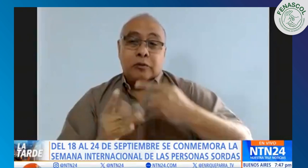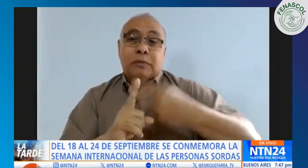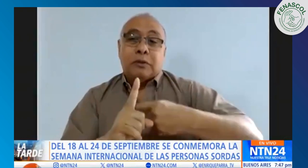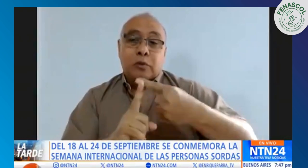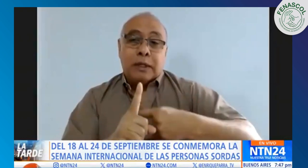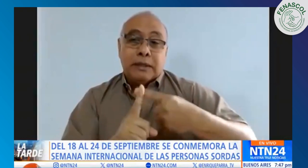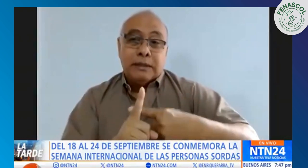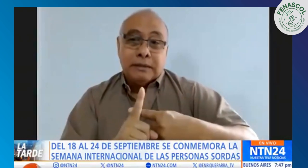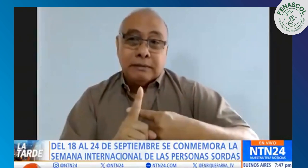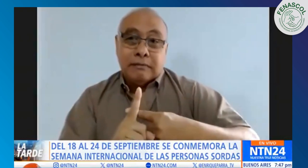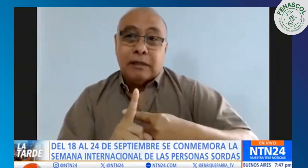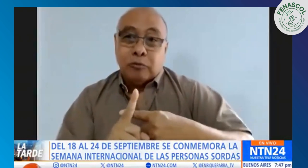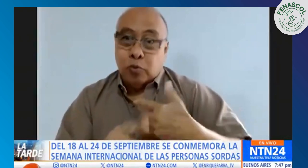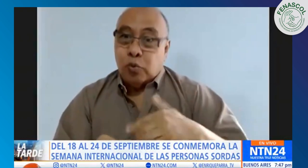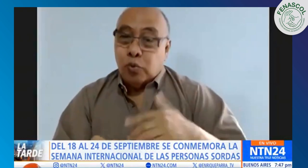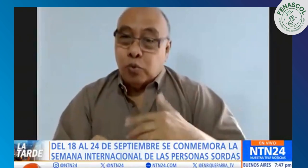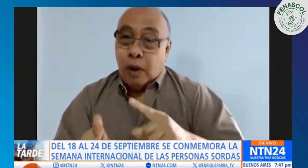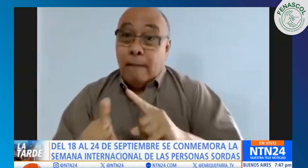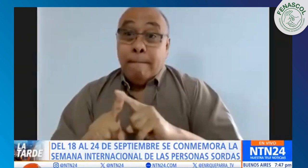mes.